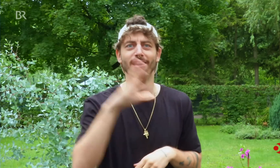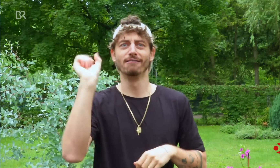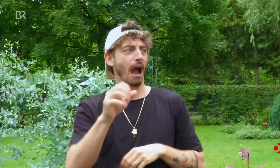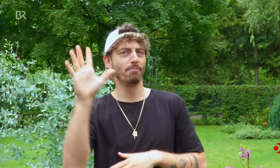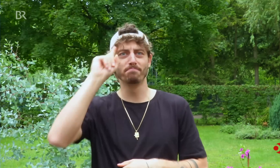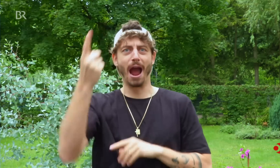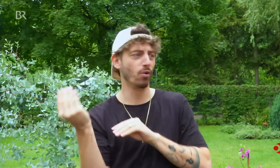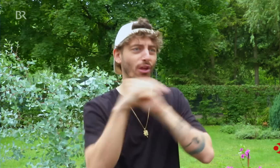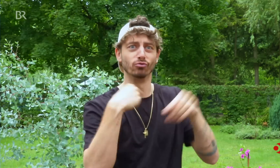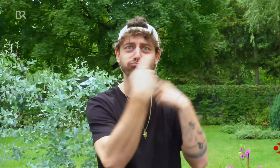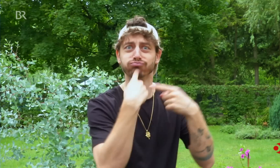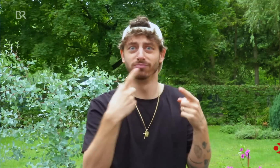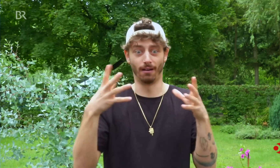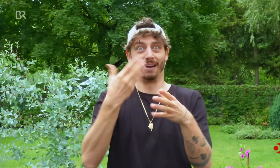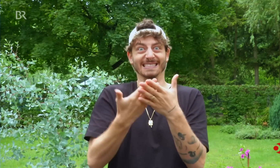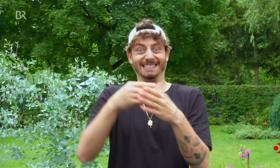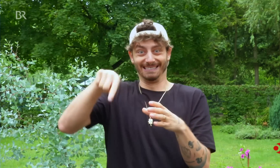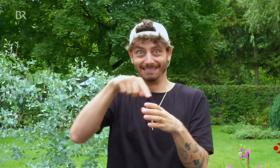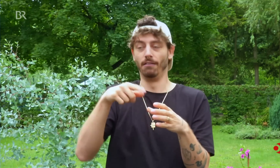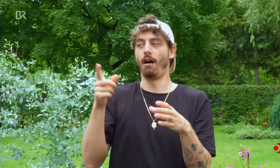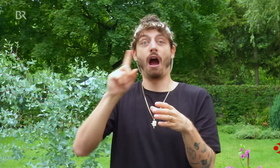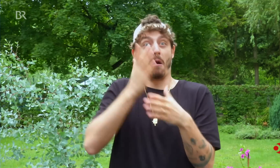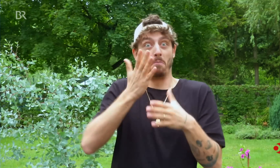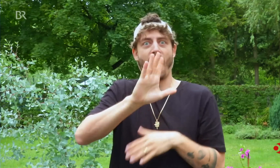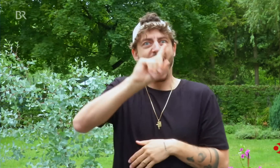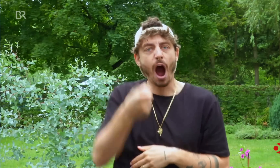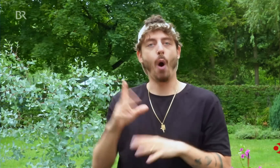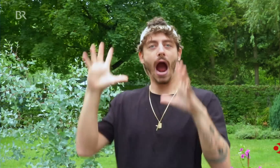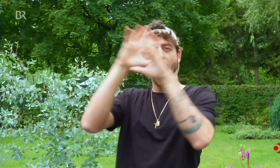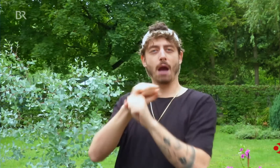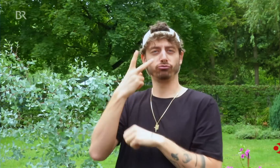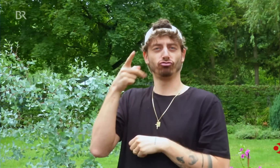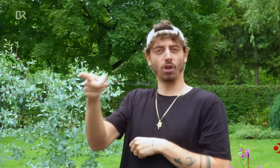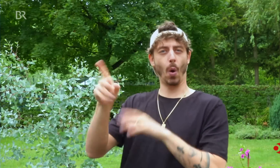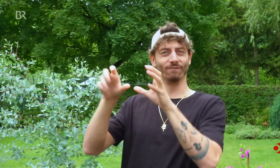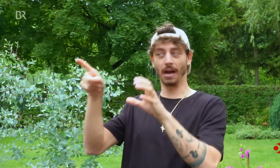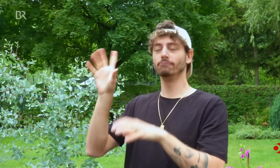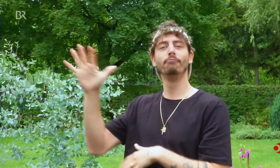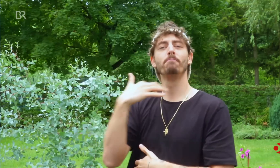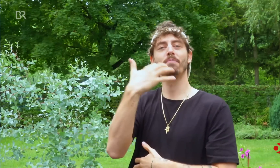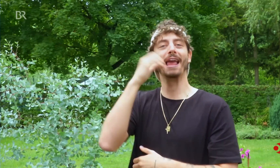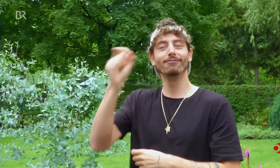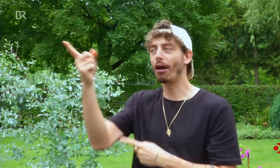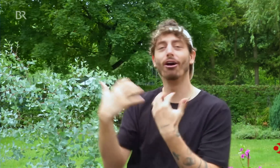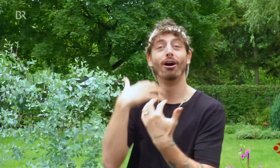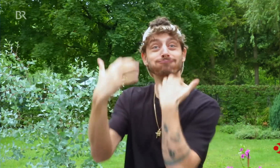einbringen. Anschließend berichteten sie auch noch in einem Beitrag für die BR Abendschau über ihren Tag.